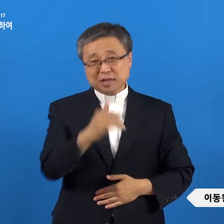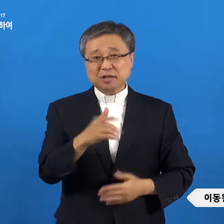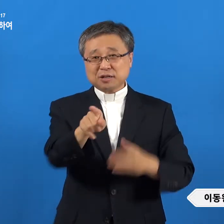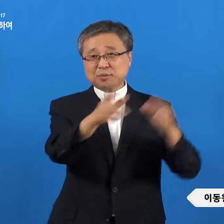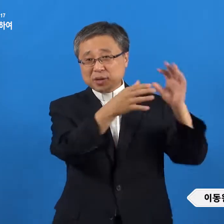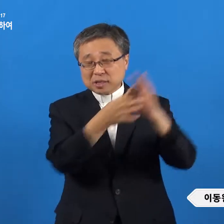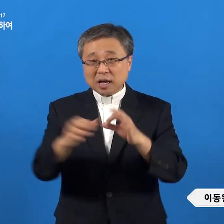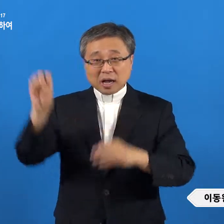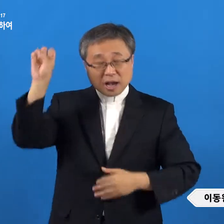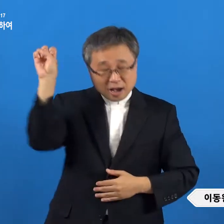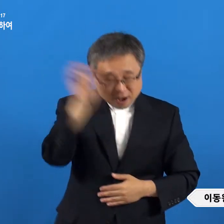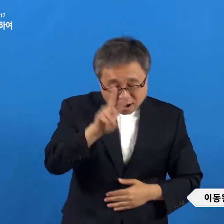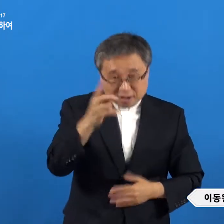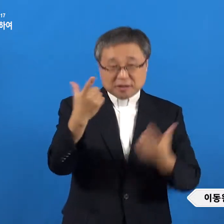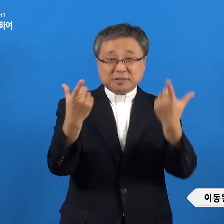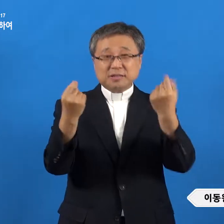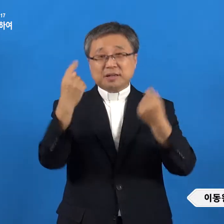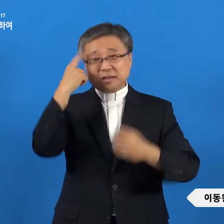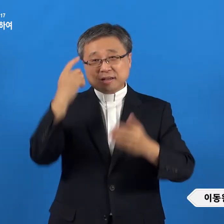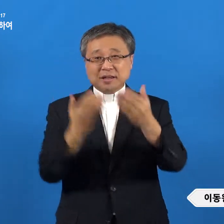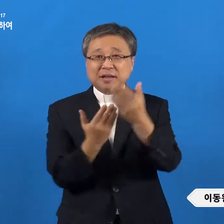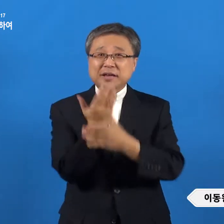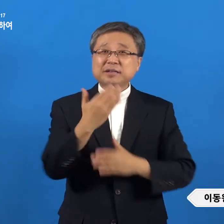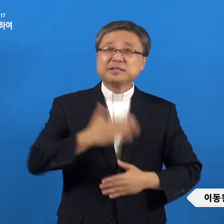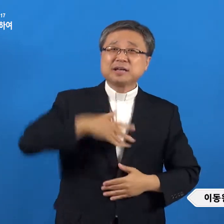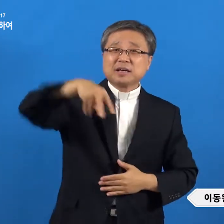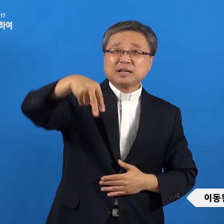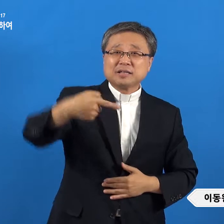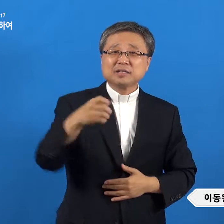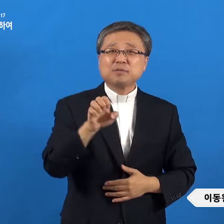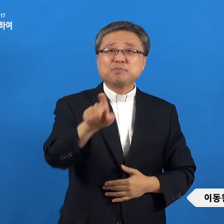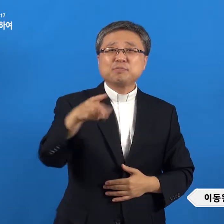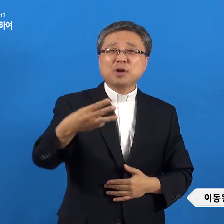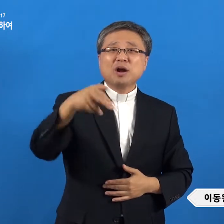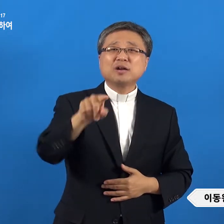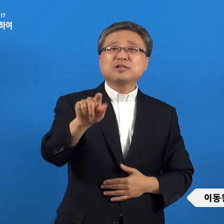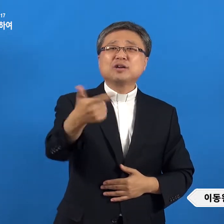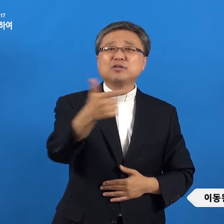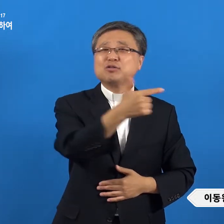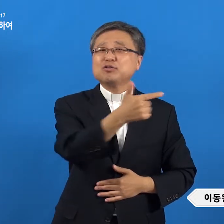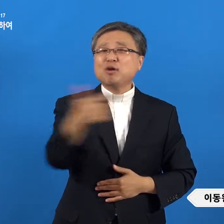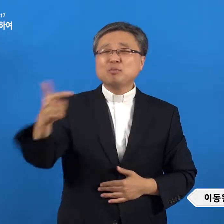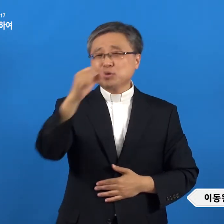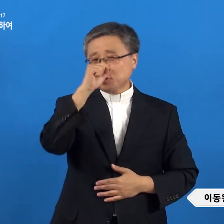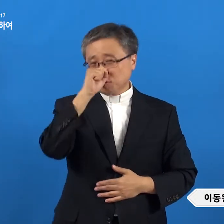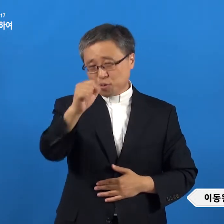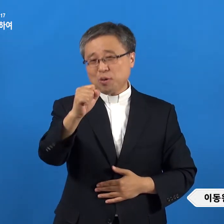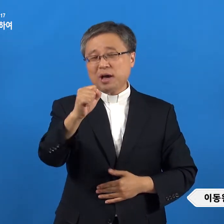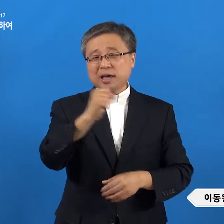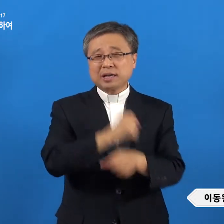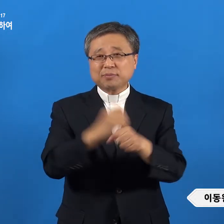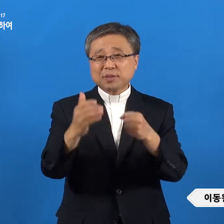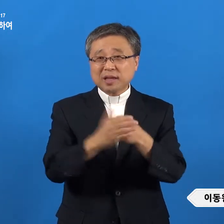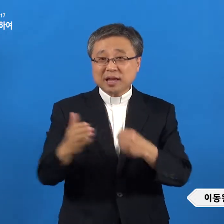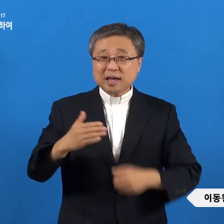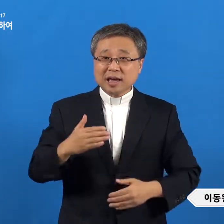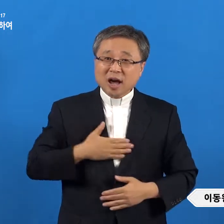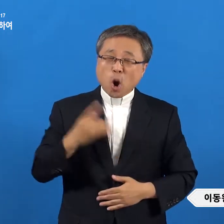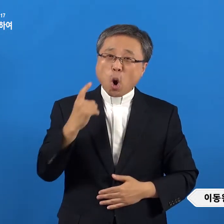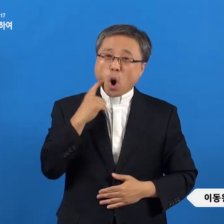갑자기 이런 생각이 들어요. 제가 스펄전을 너무 좋아해서 스펄전 인형을 하나 어느 날 구했습니다.